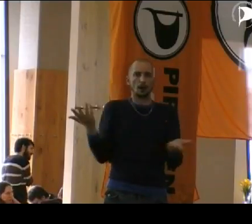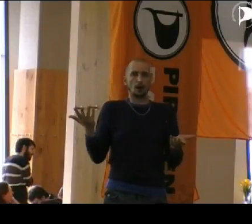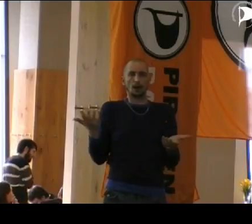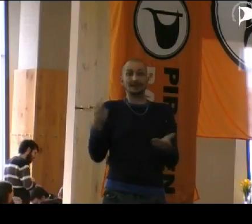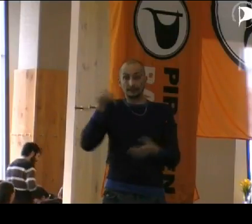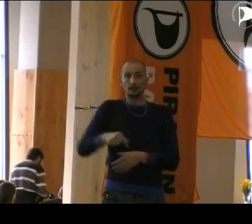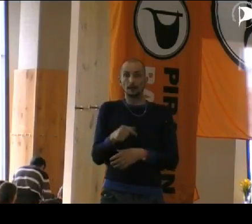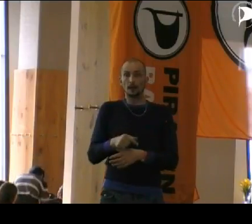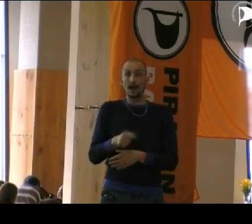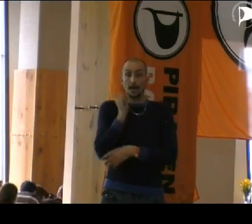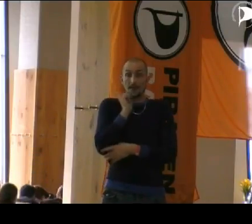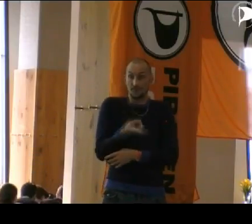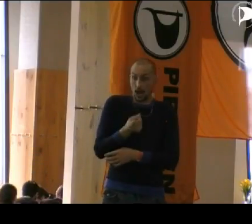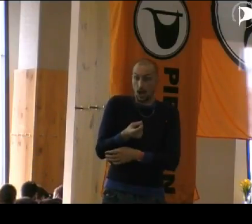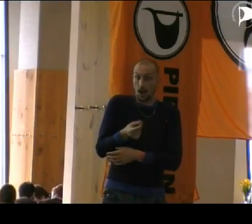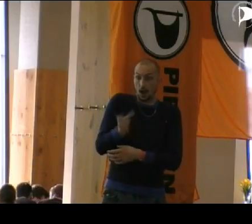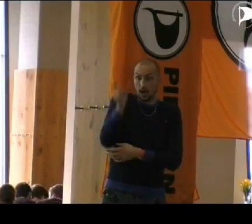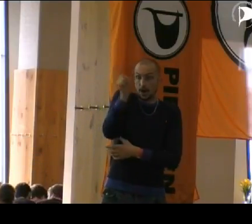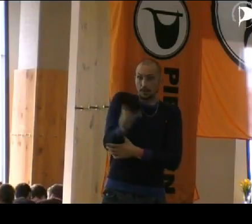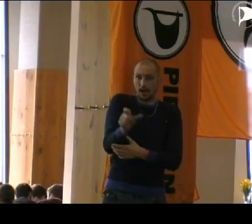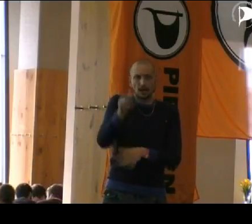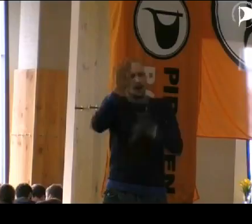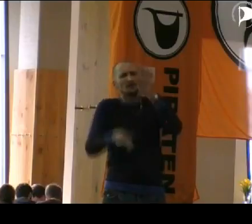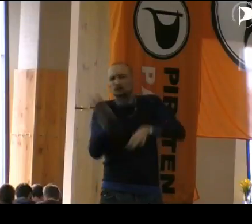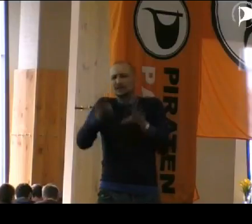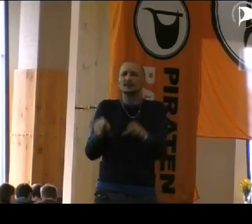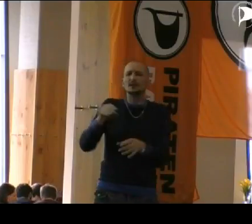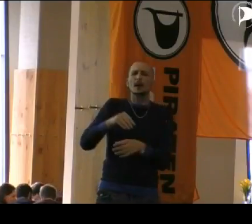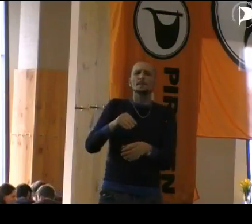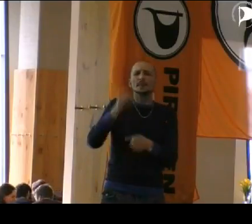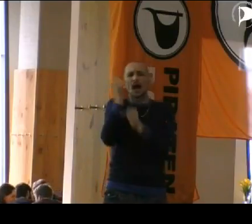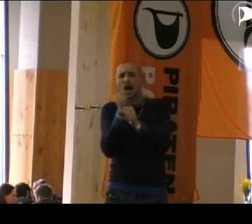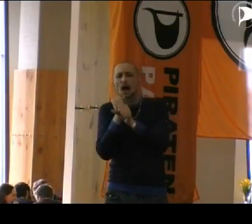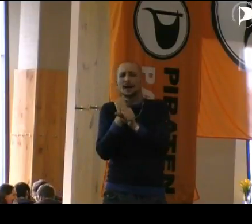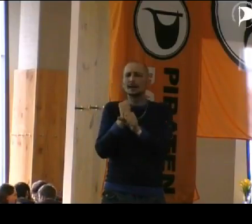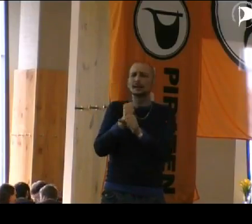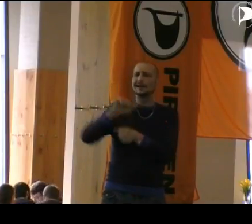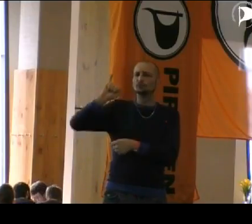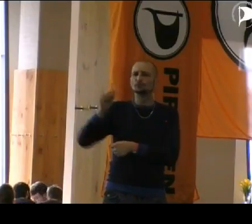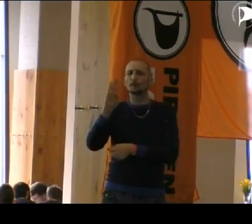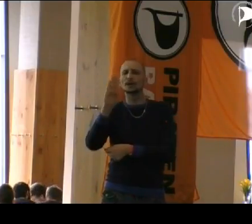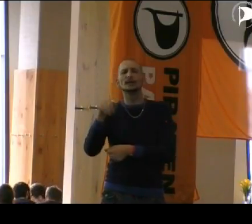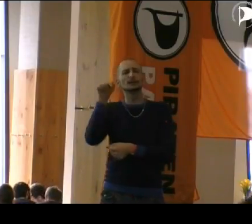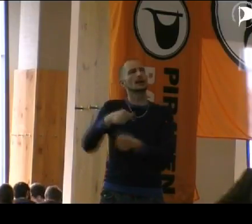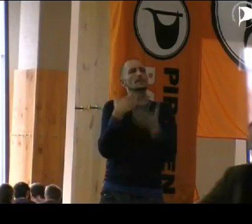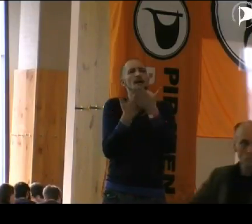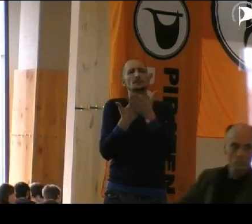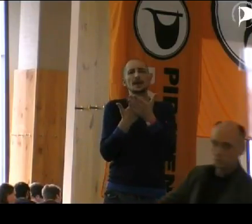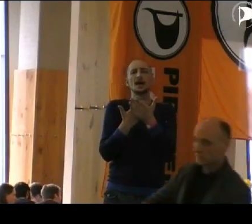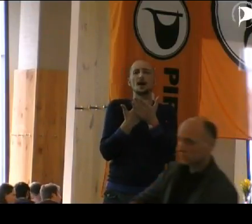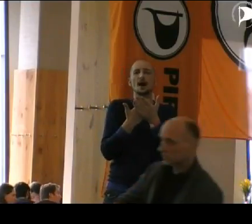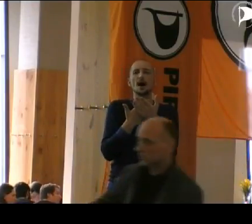kandidat zu sein weil man hat ganz unterschiedliche jobs runde wenn ich den job zum beispiel ist man einen verwalter